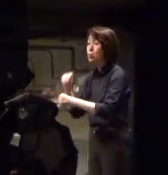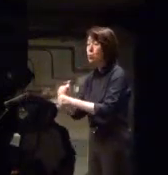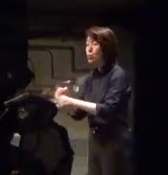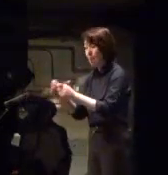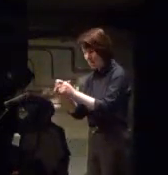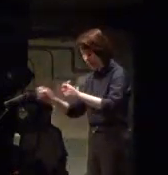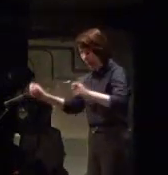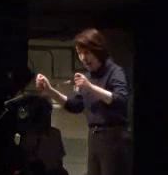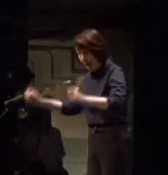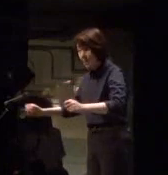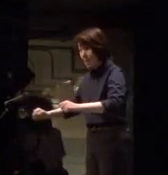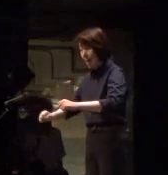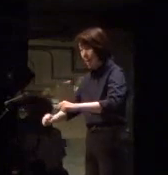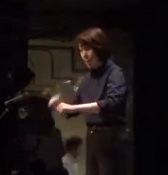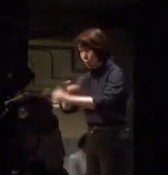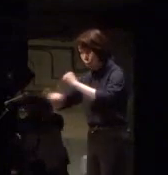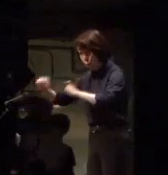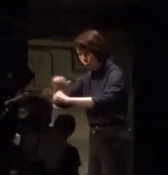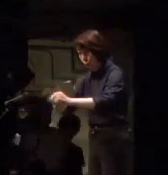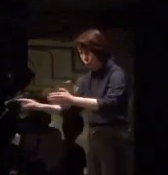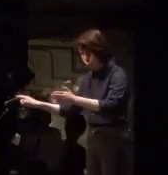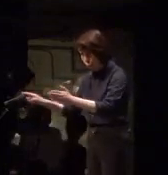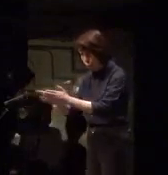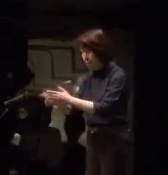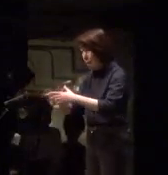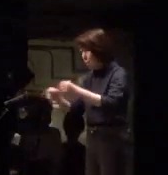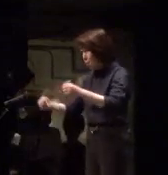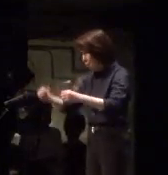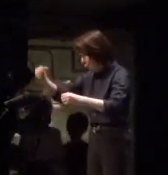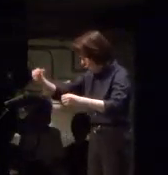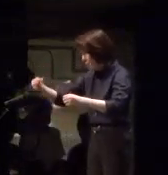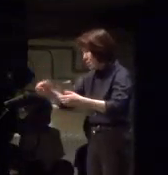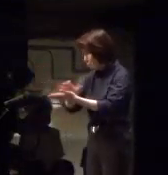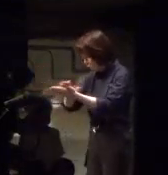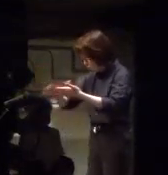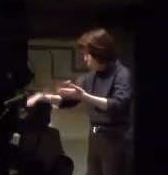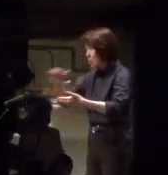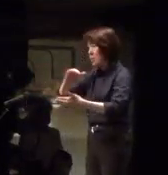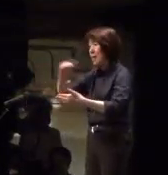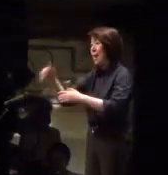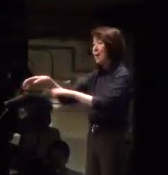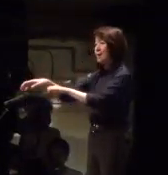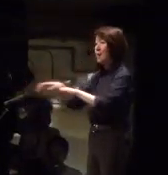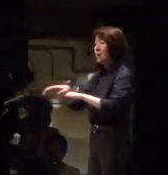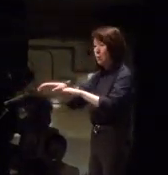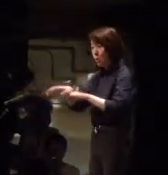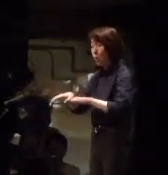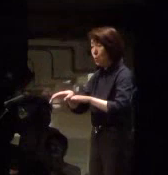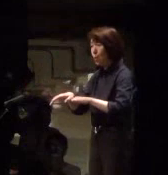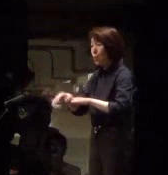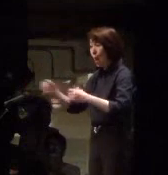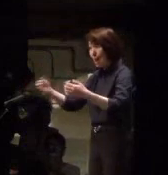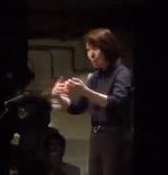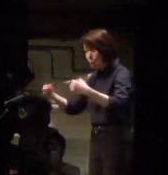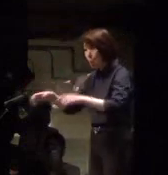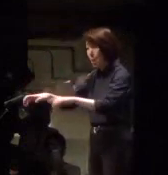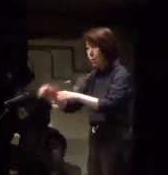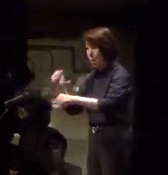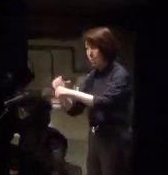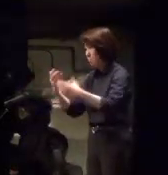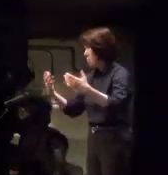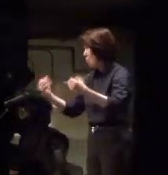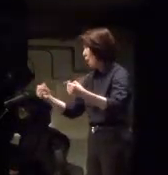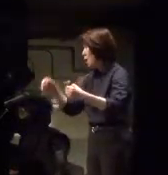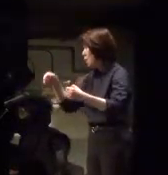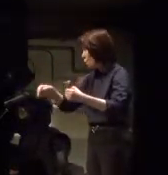年月苦闘を続けて、日本一美しい山村と自他ともに認めるほどの村を作り上げました。し